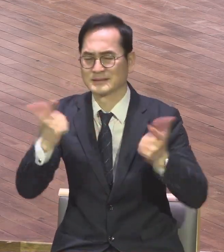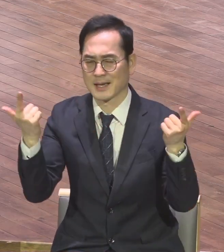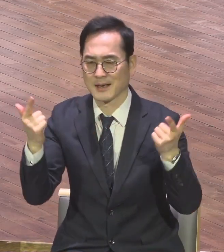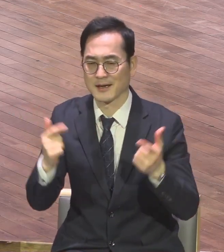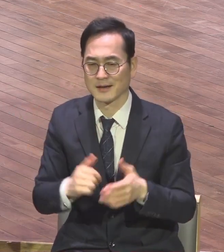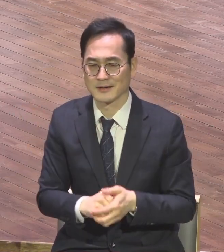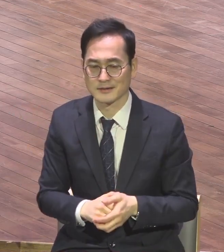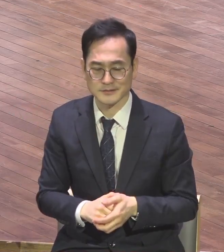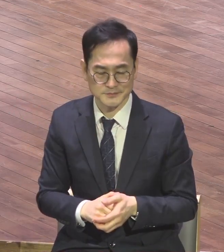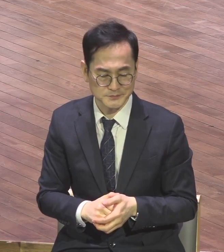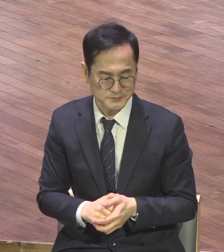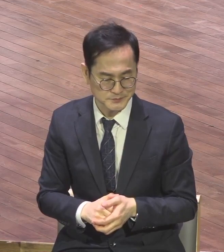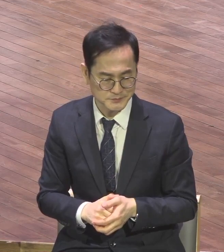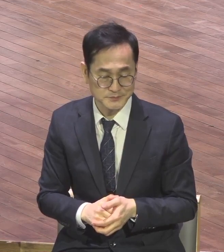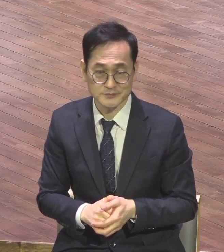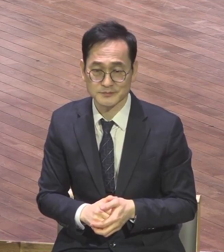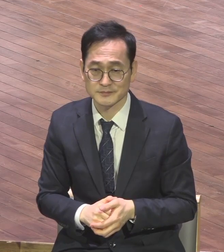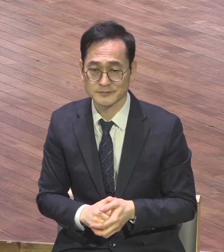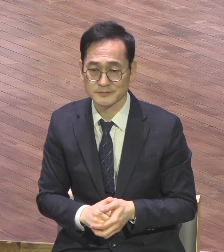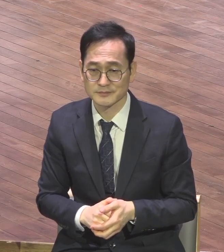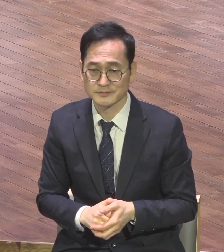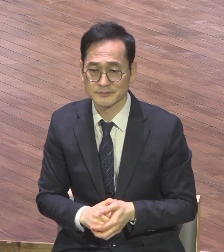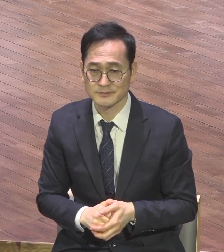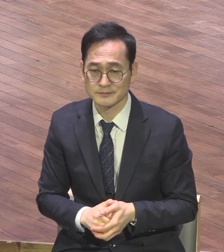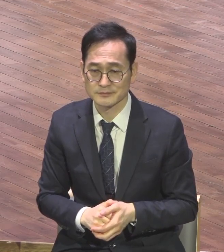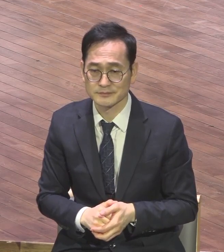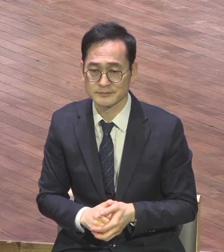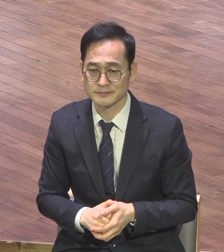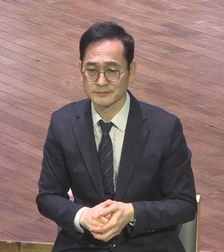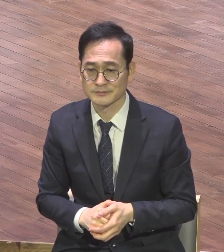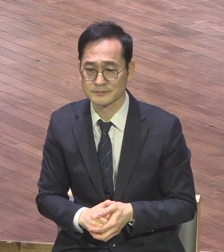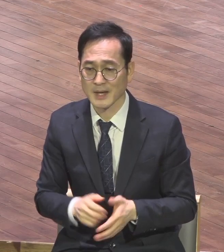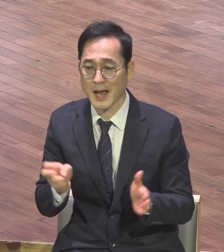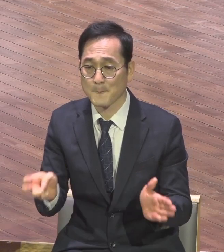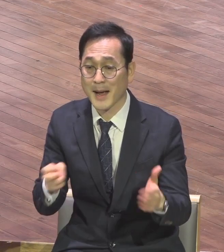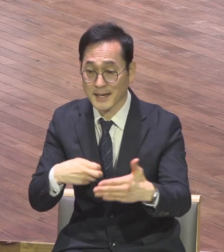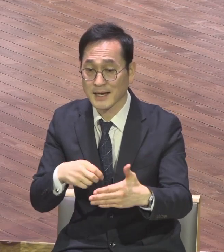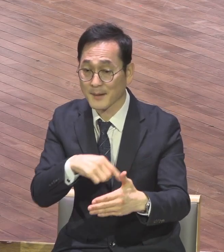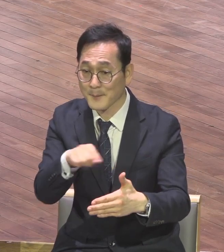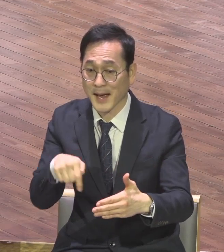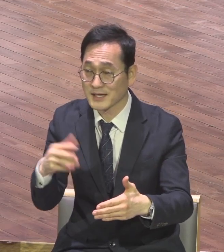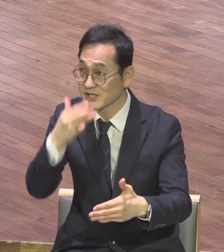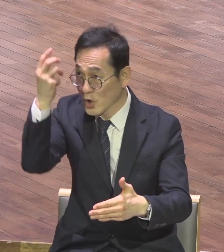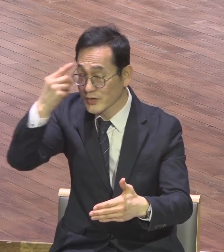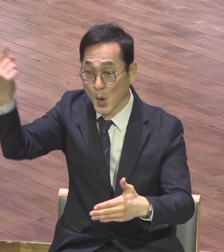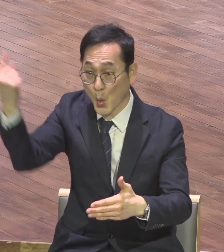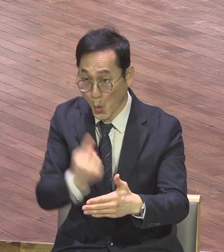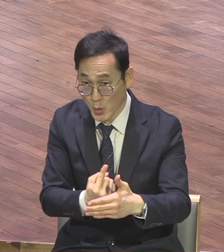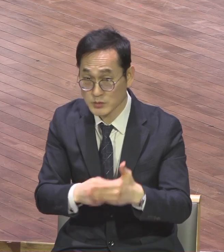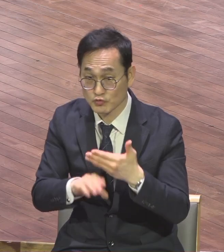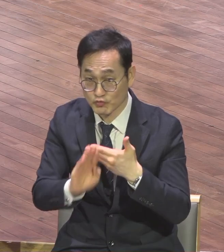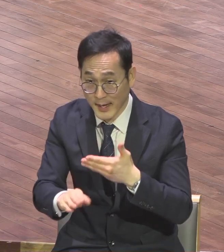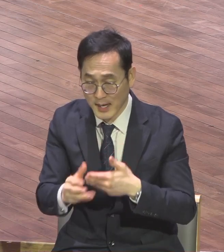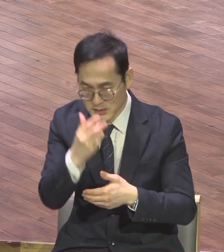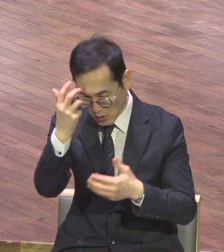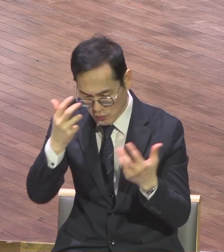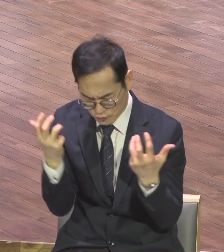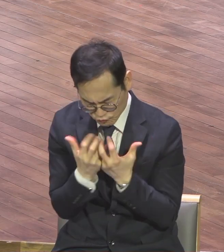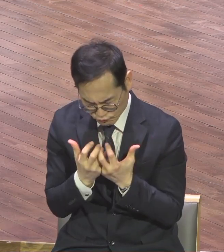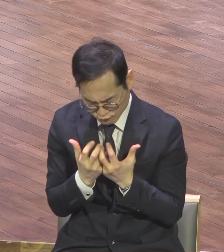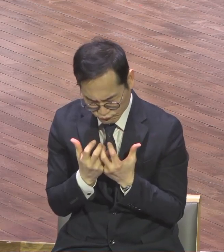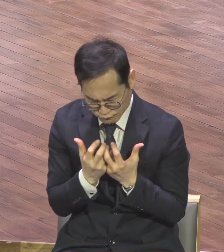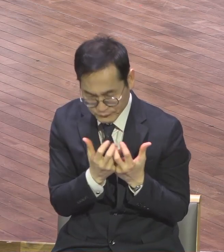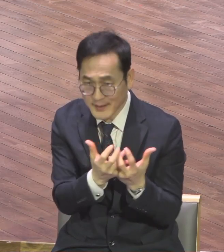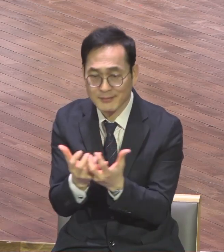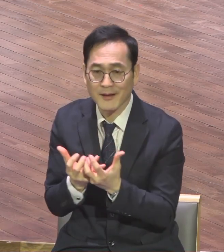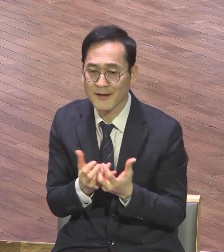우리가 지난 시간 살펴본 것처럼 오순절 마가다락방에 성령이 강림하신 이후에 제자들은 성령으로 충만해졌습니다.